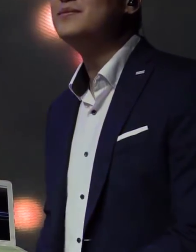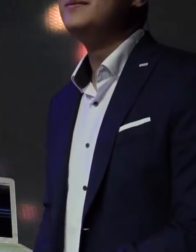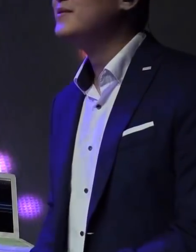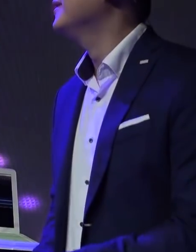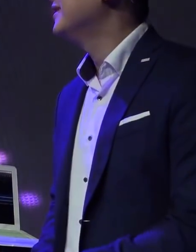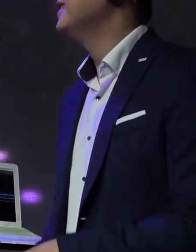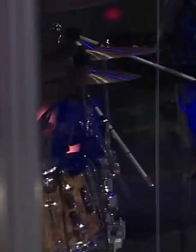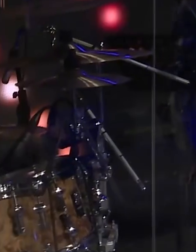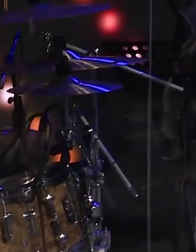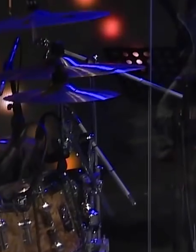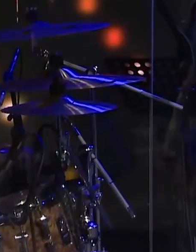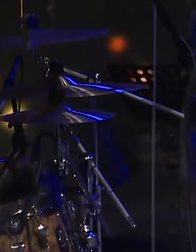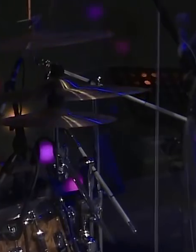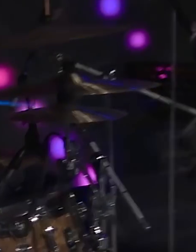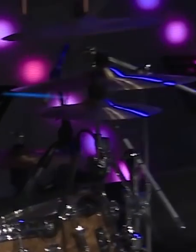Say,